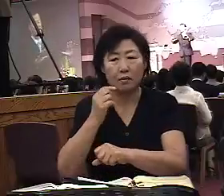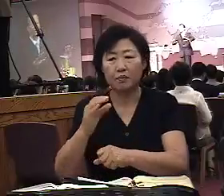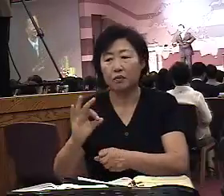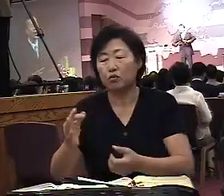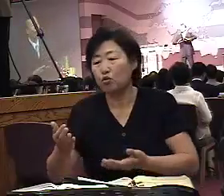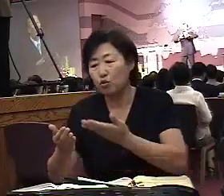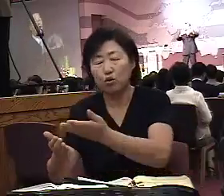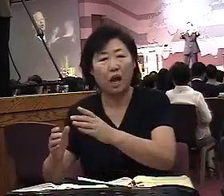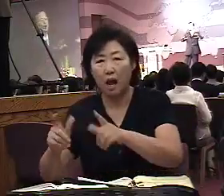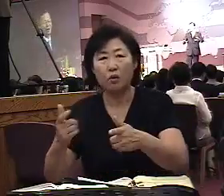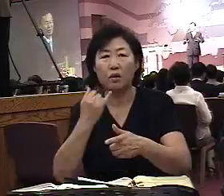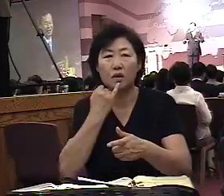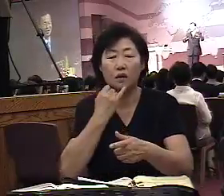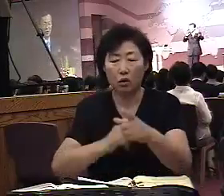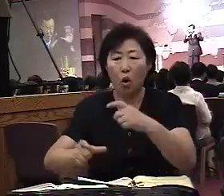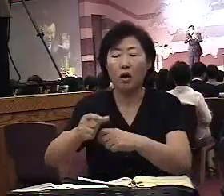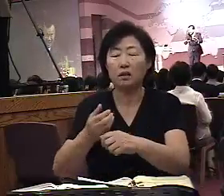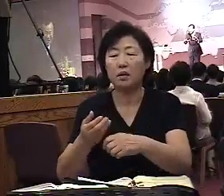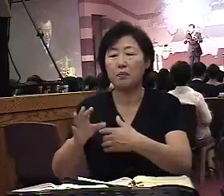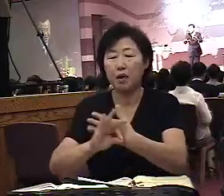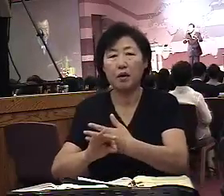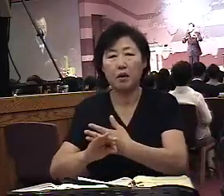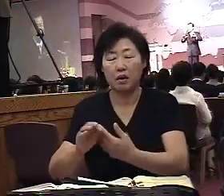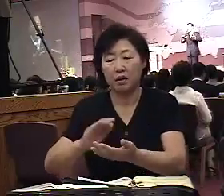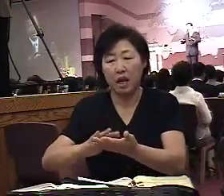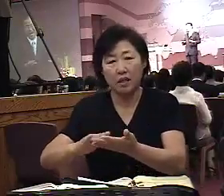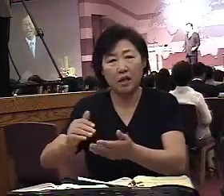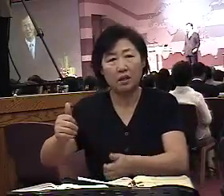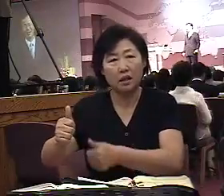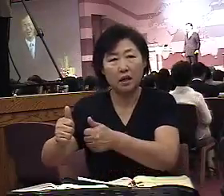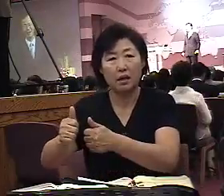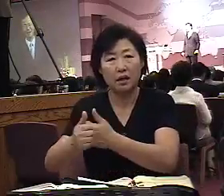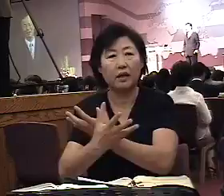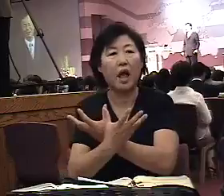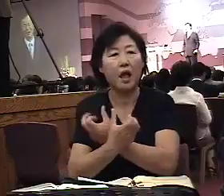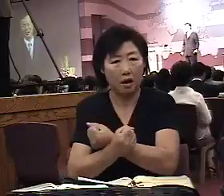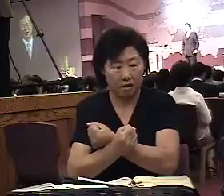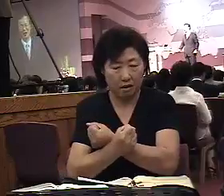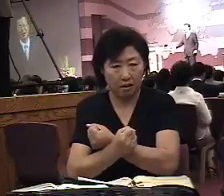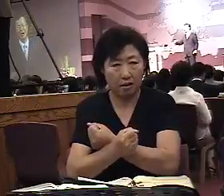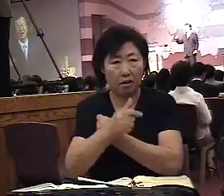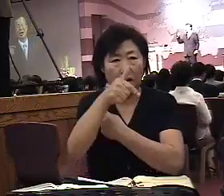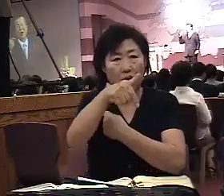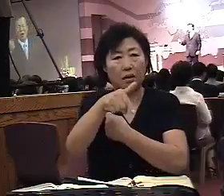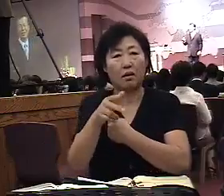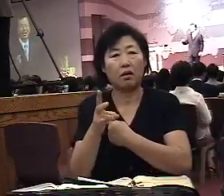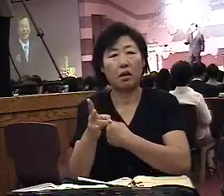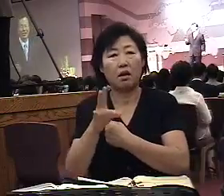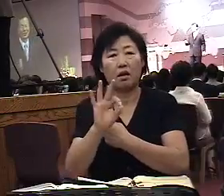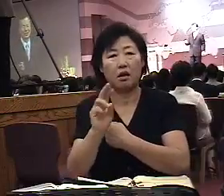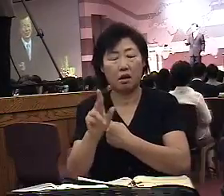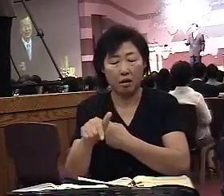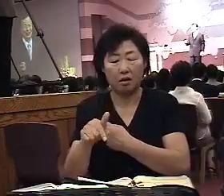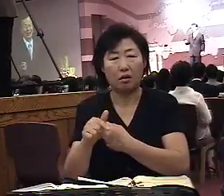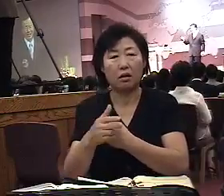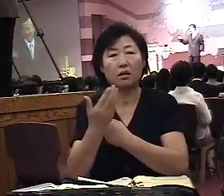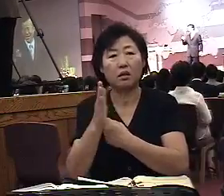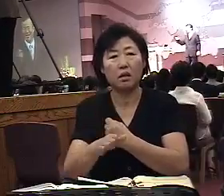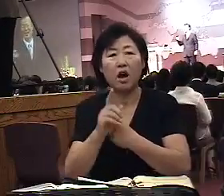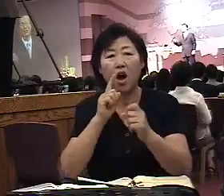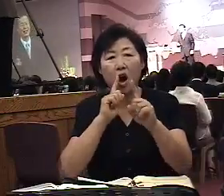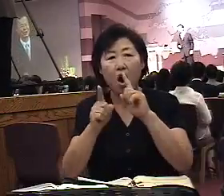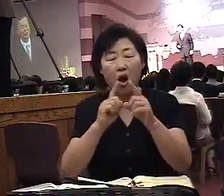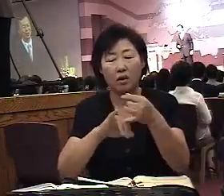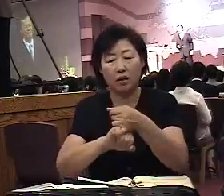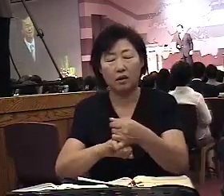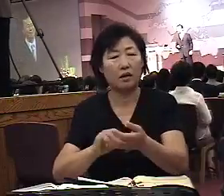더 했으면 더 줘도 됩니다. 이것은 계산이 따르는 계약입니다. 그러나 언약이라는 것은